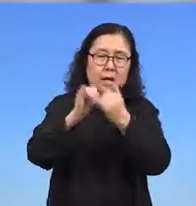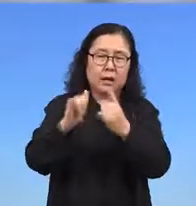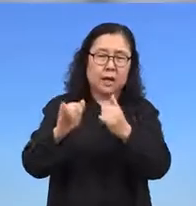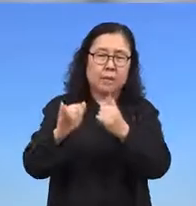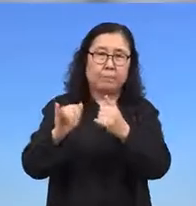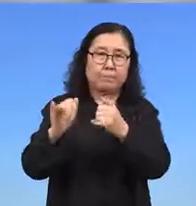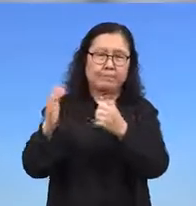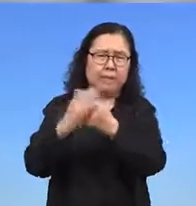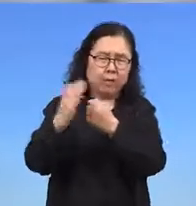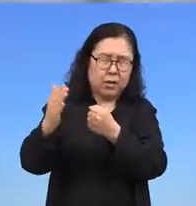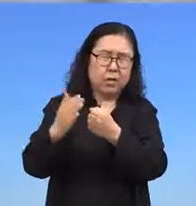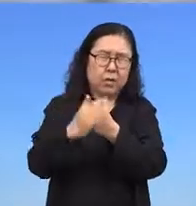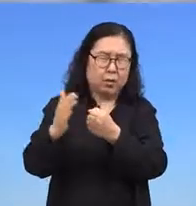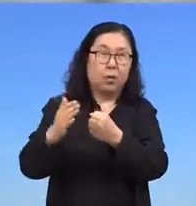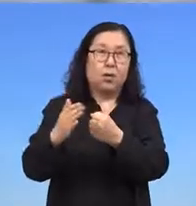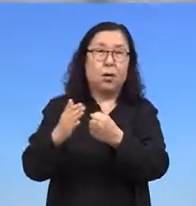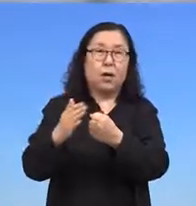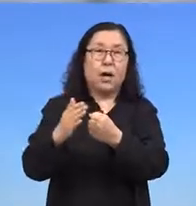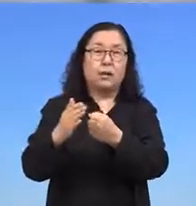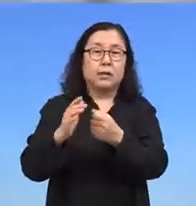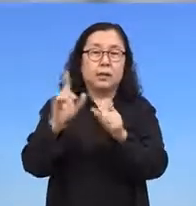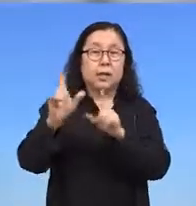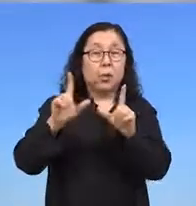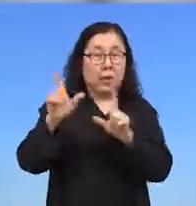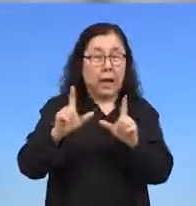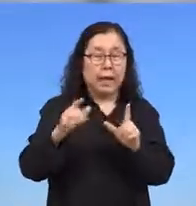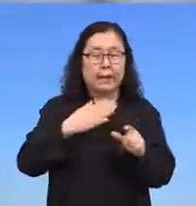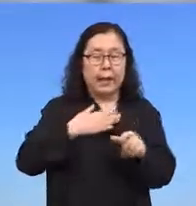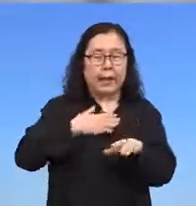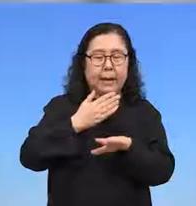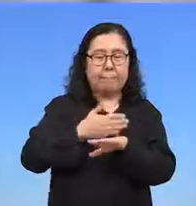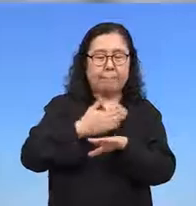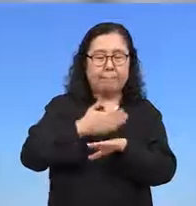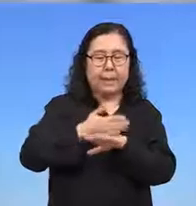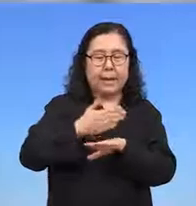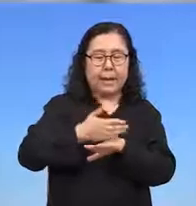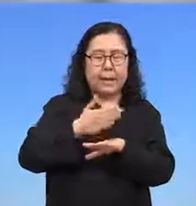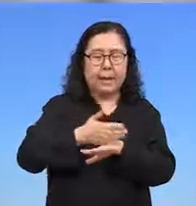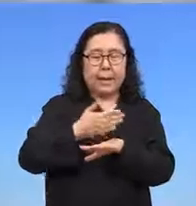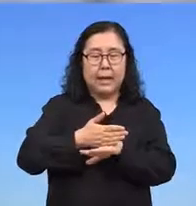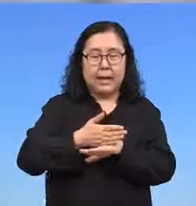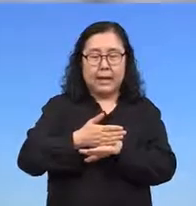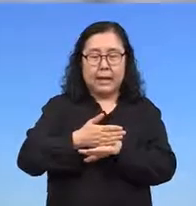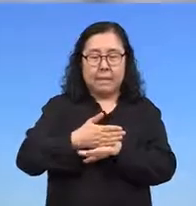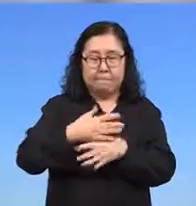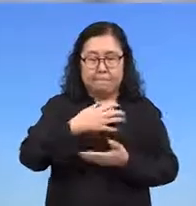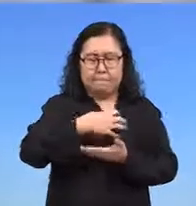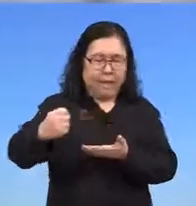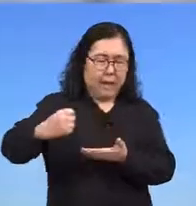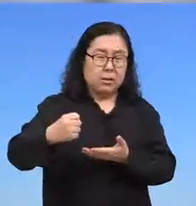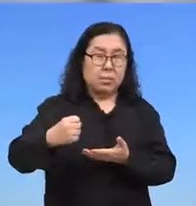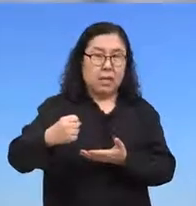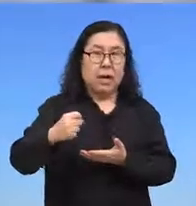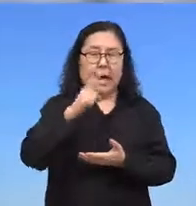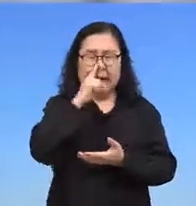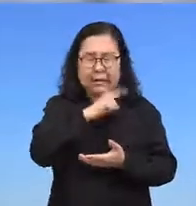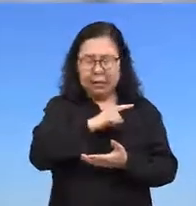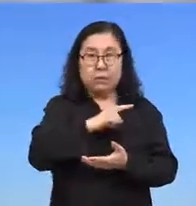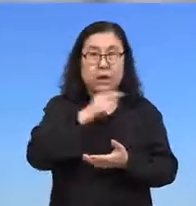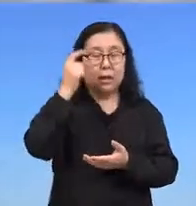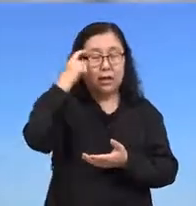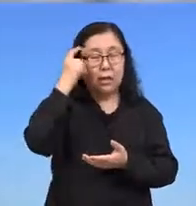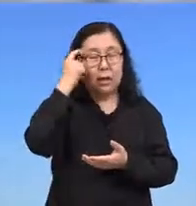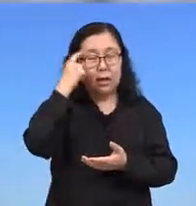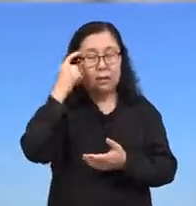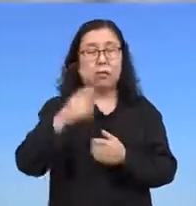남 탓하는 이것이 내 감사를 빼앗는 너무나 악한 그 모습이라는 것을 제가 인식을 하고, 그런가